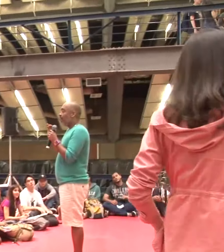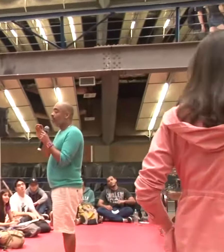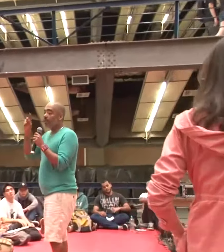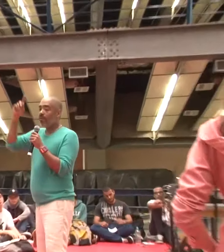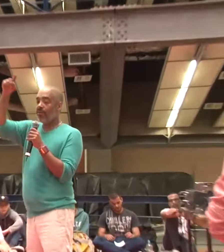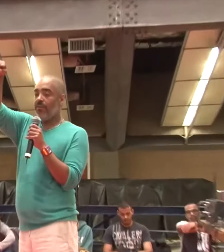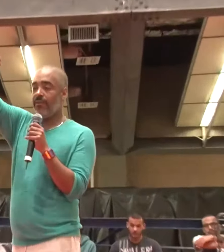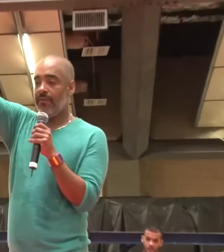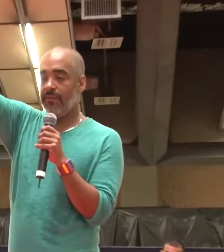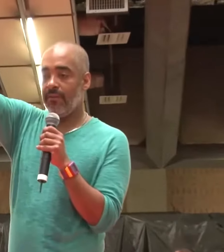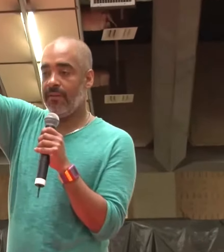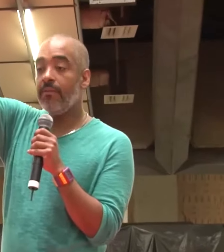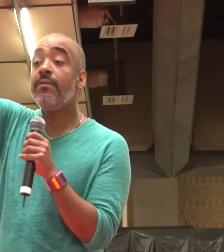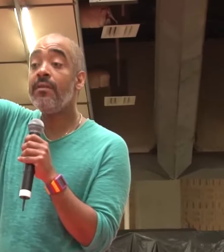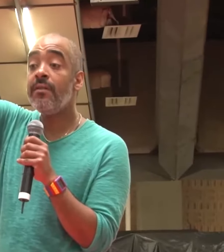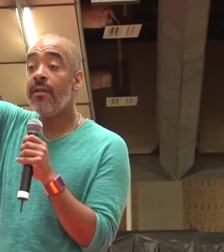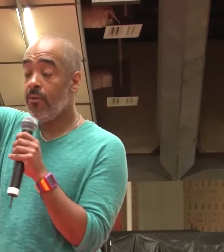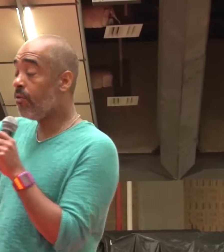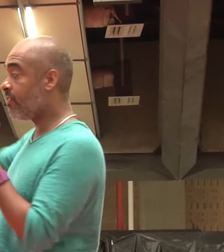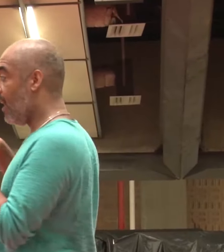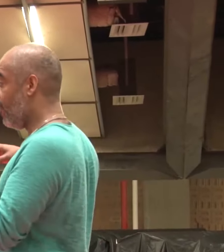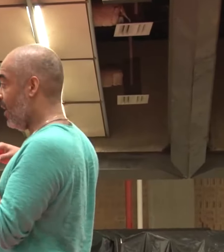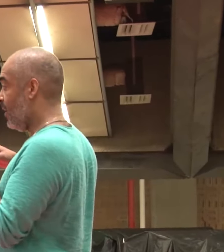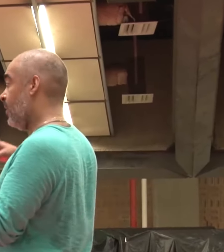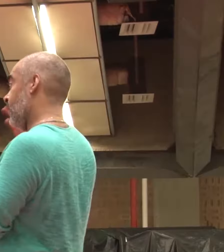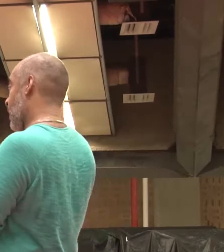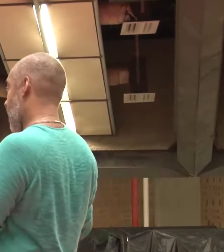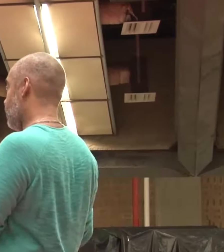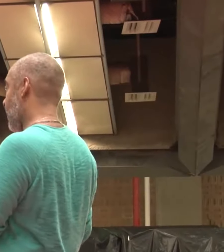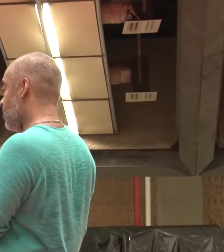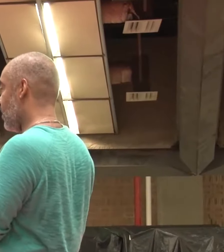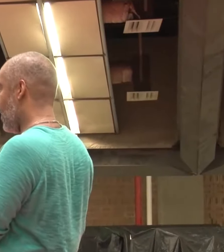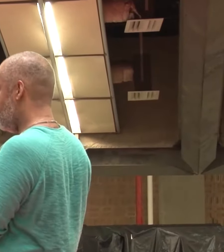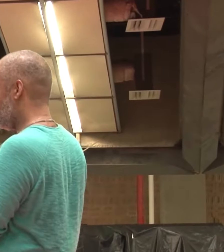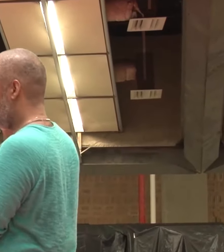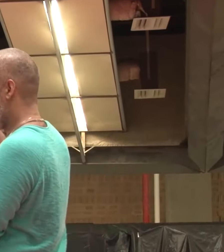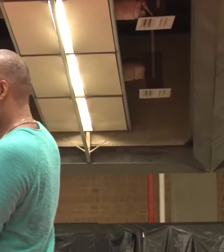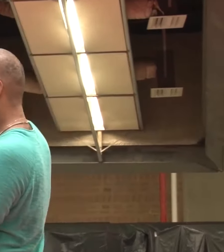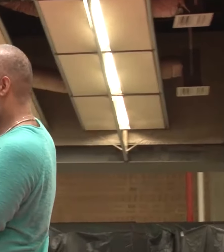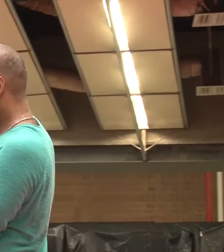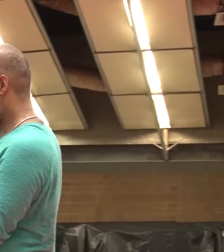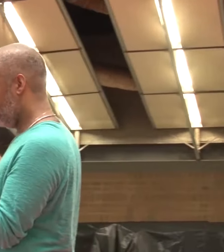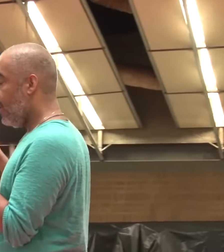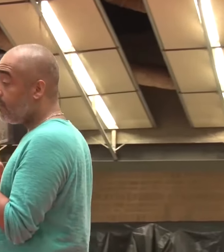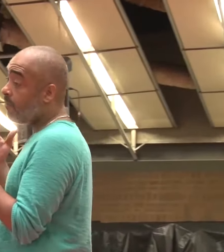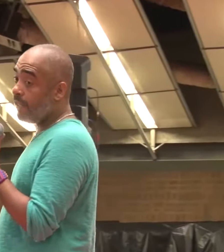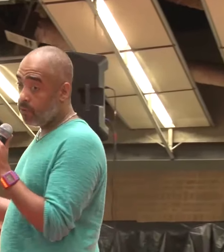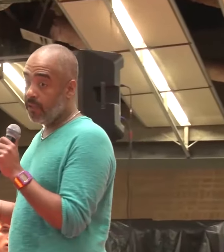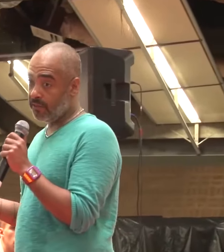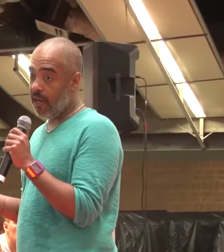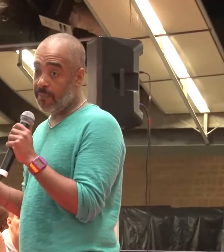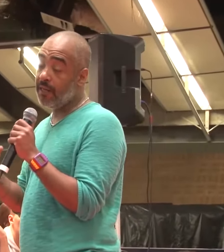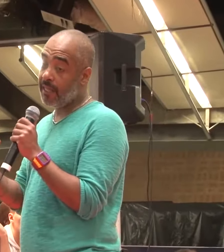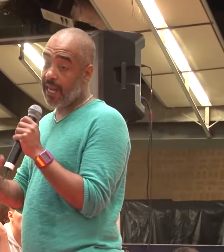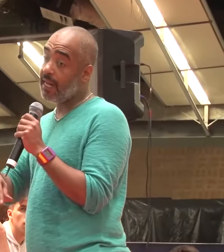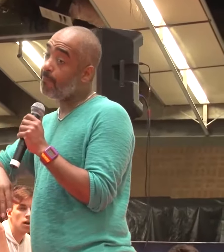A pergunta do Gustavo. Do Gustavo é: há um site de análise que aponta, são